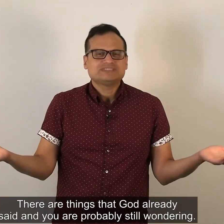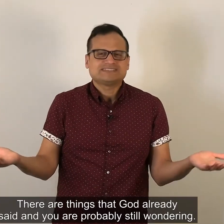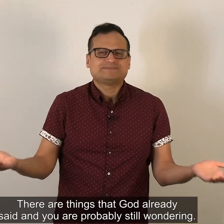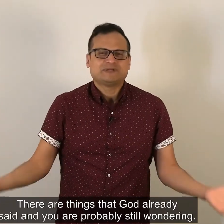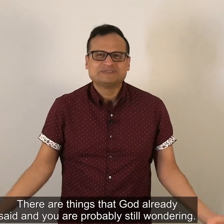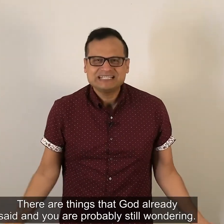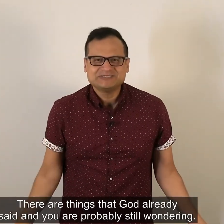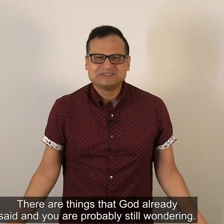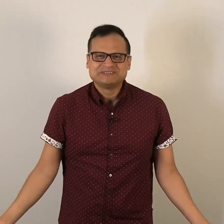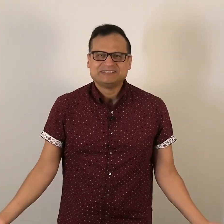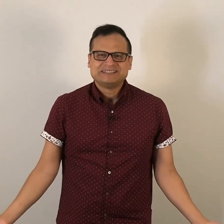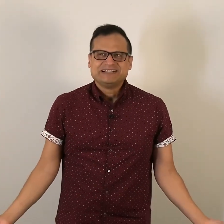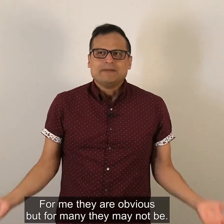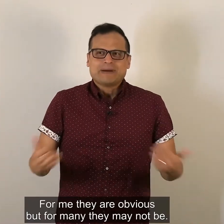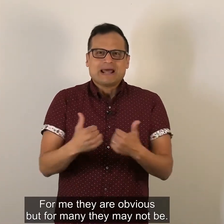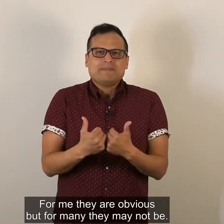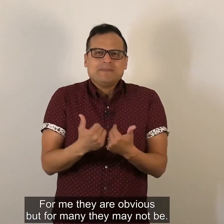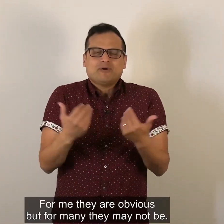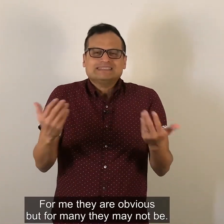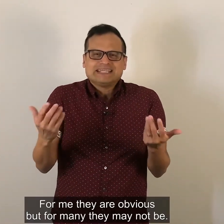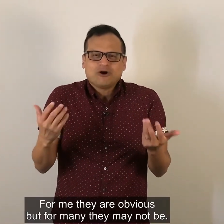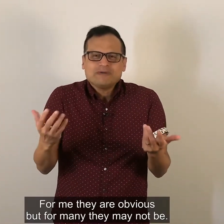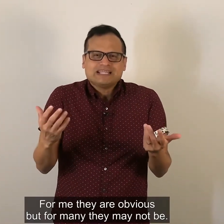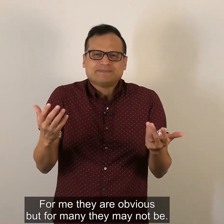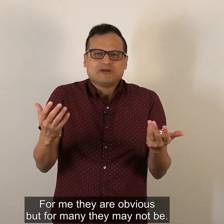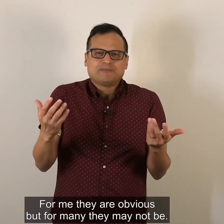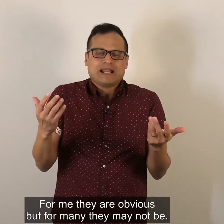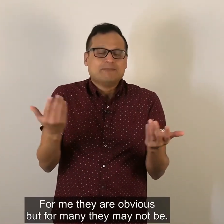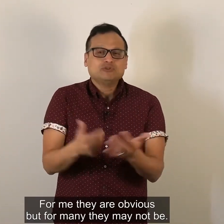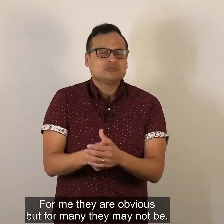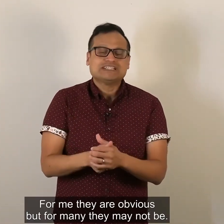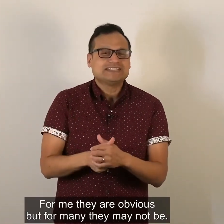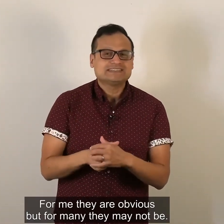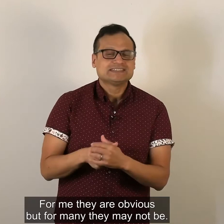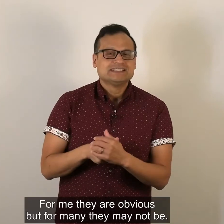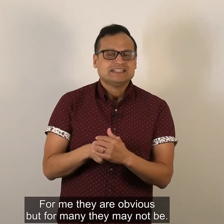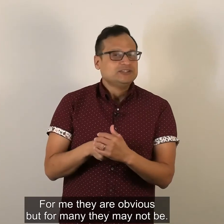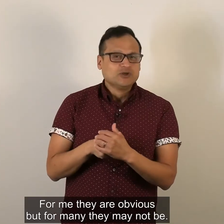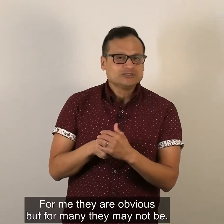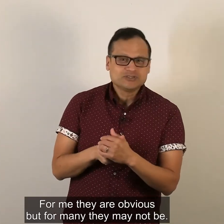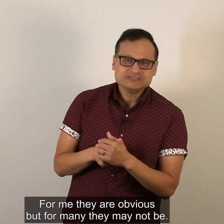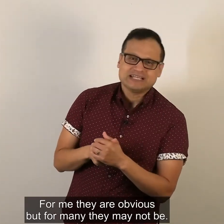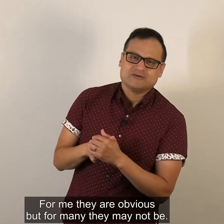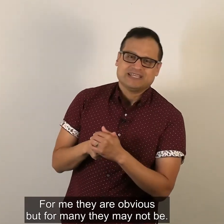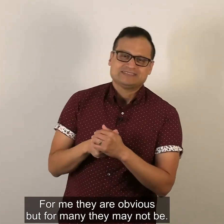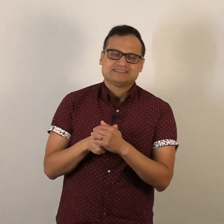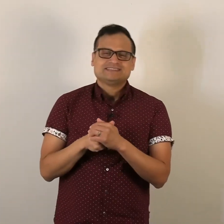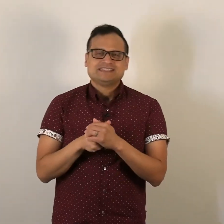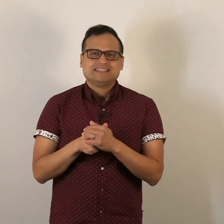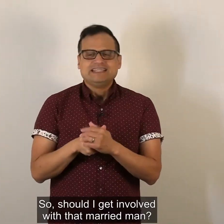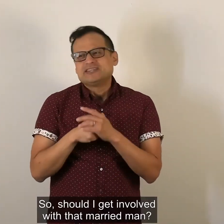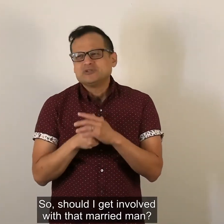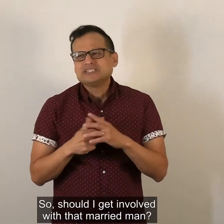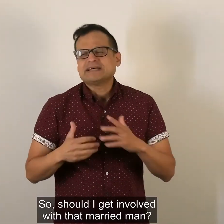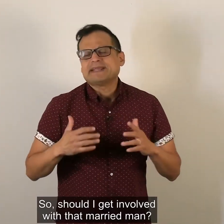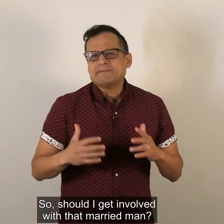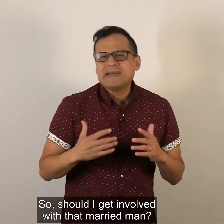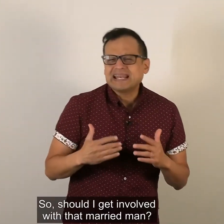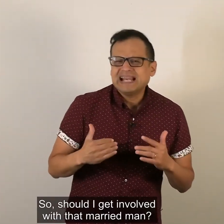estás preguntando. Para mí pueden ser obvias, pero para muchos quizás no son tan obvias. Y entonces, a ver, ¿me